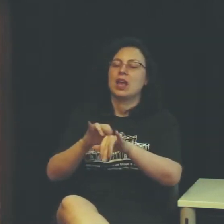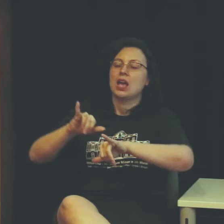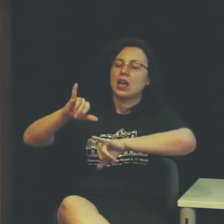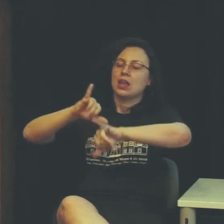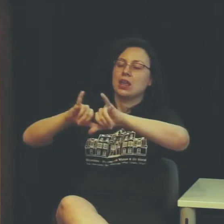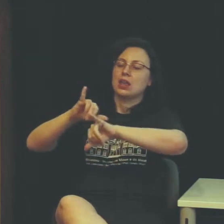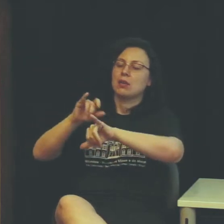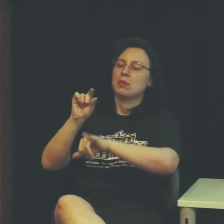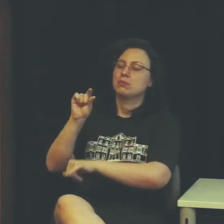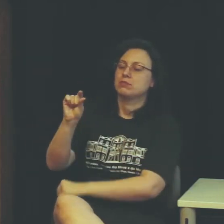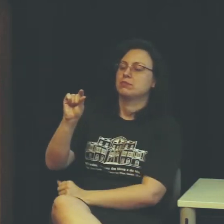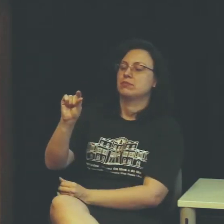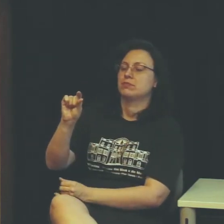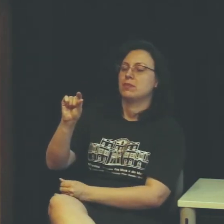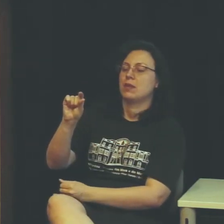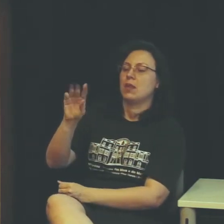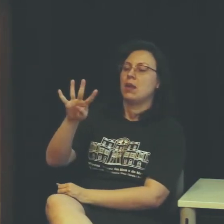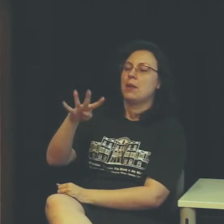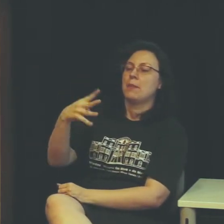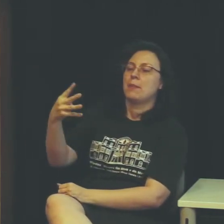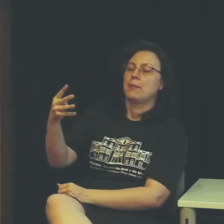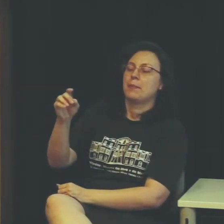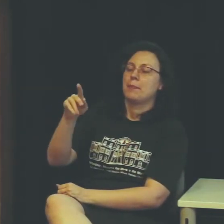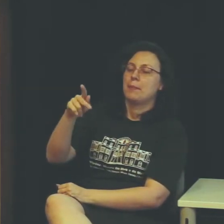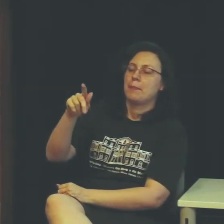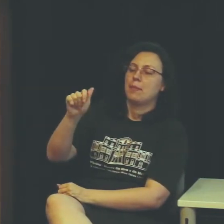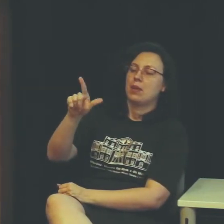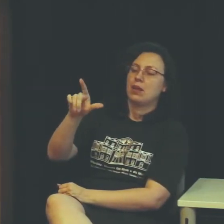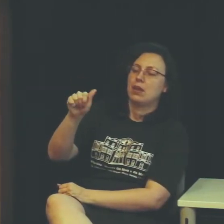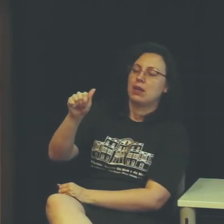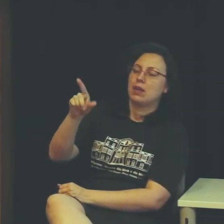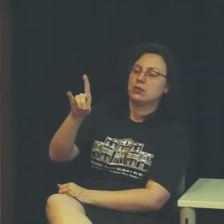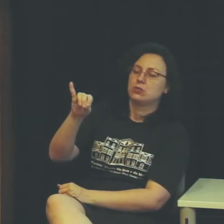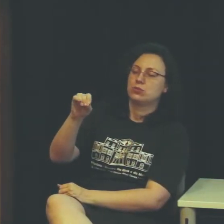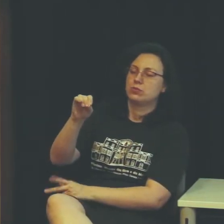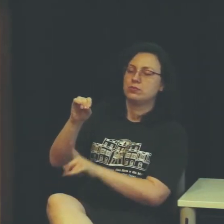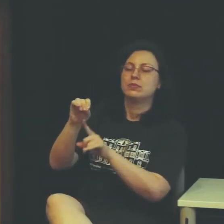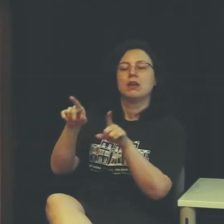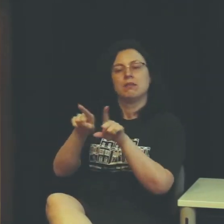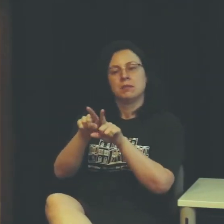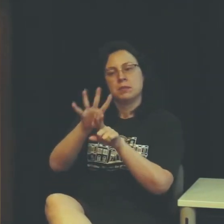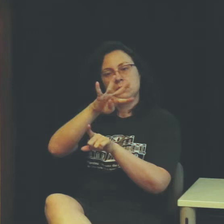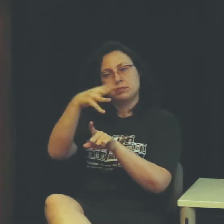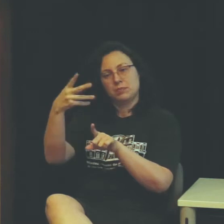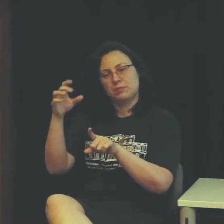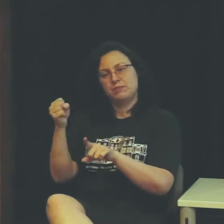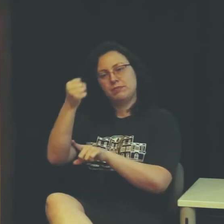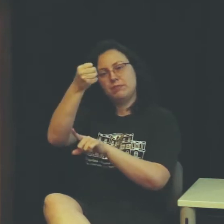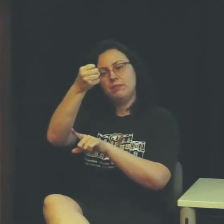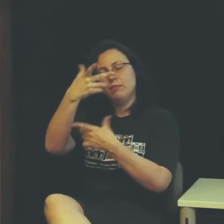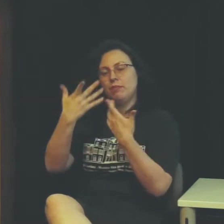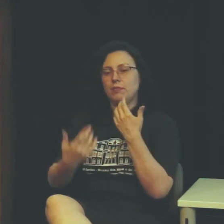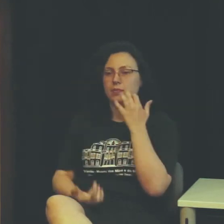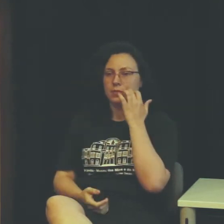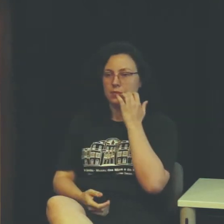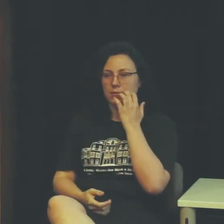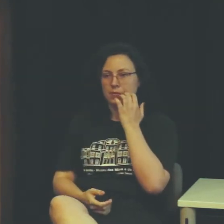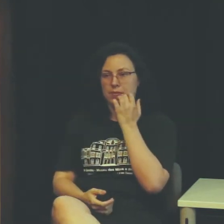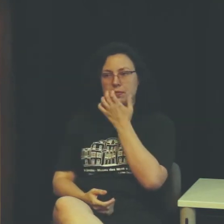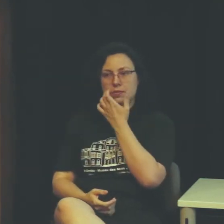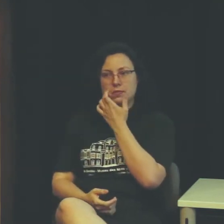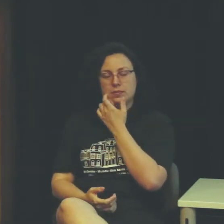químico paládio e da tabela periódica, que a gente conhece bem, né, pelo menos os alunos de engenharia química devem conhecer muito bem. Né?